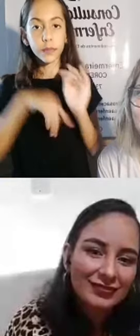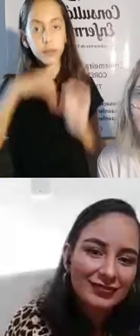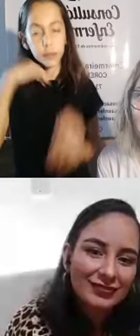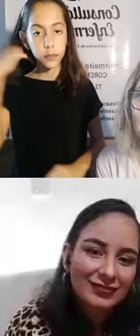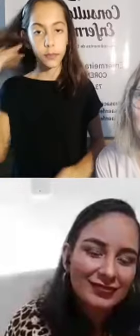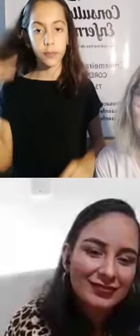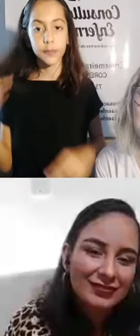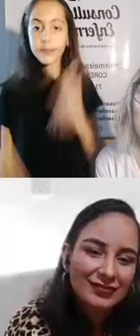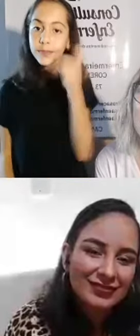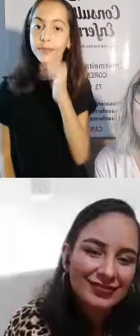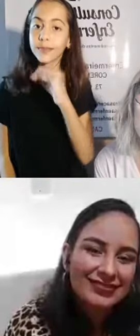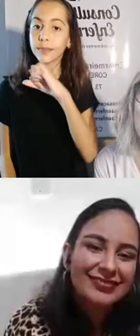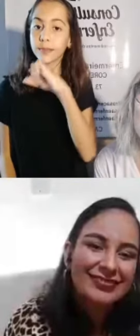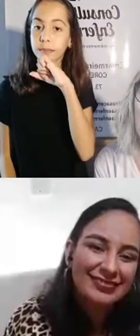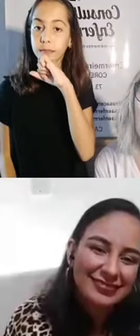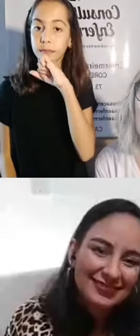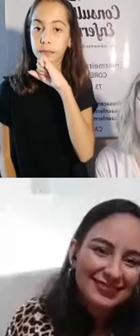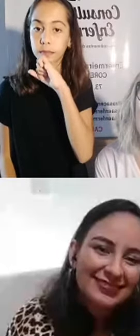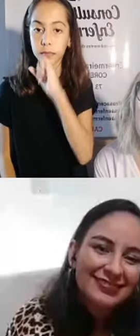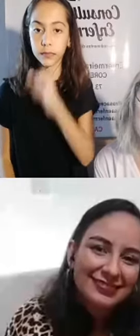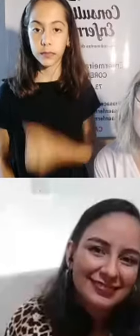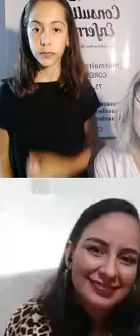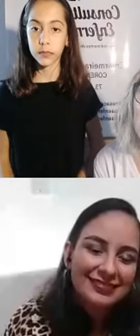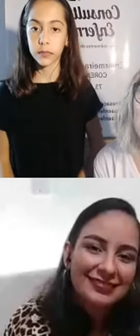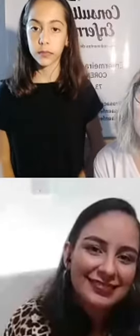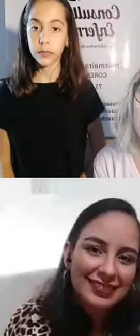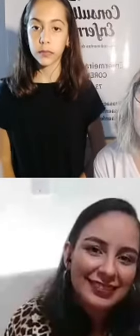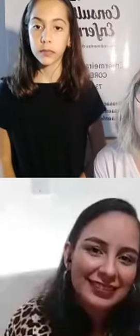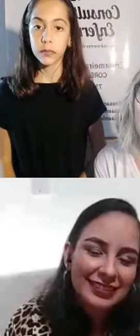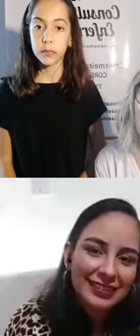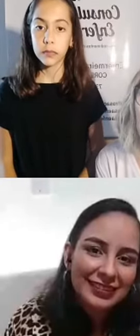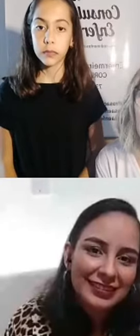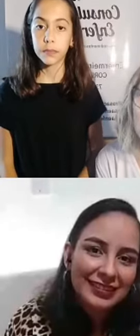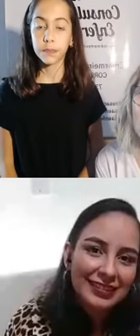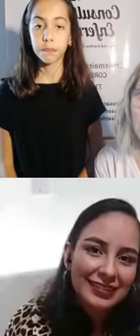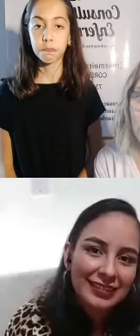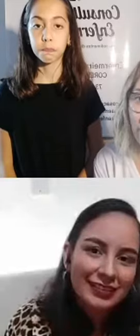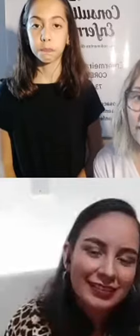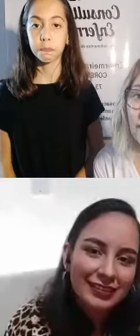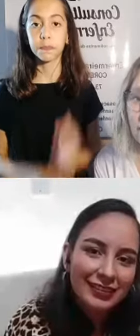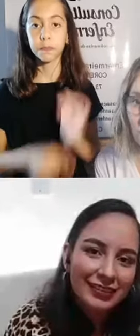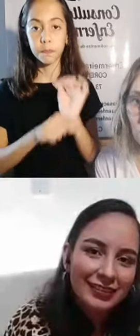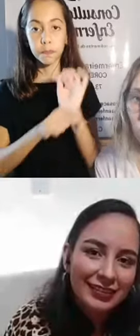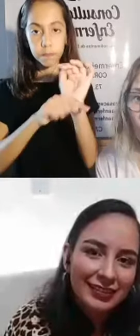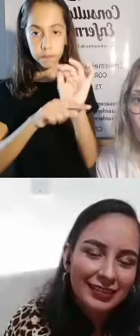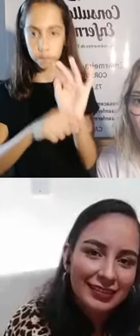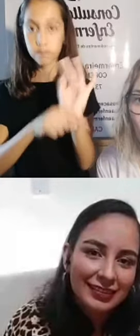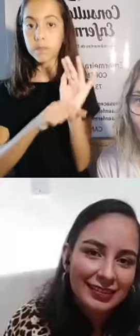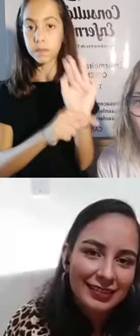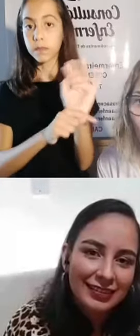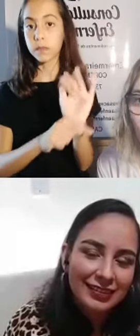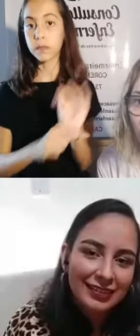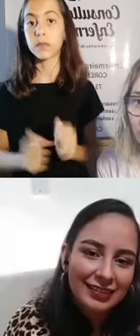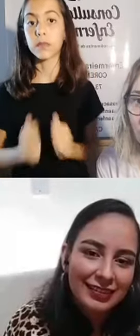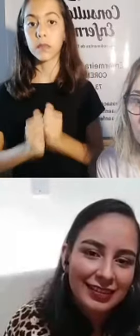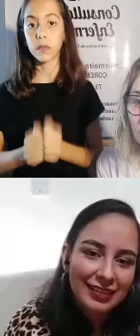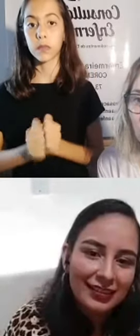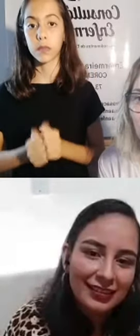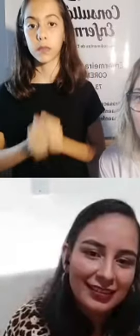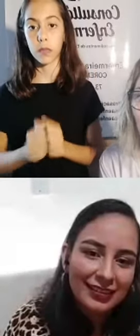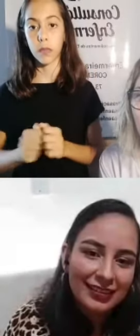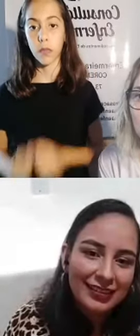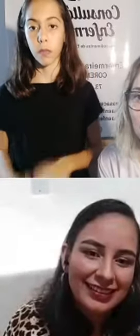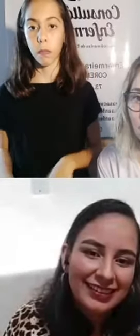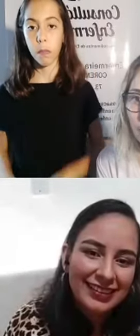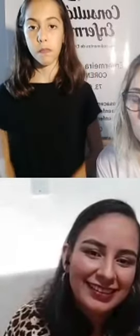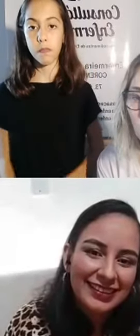nas lives e ajudando essa comunidade a participar e interagir conosco aqui. Roberta, inclusive, já